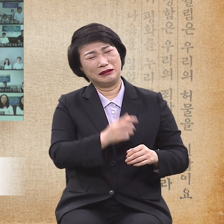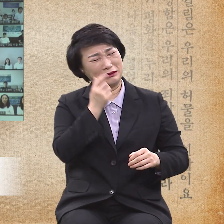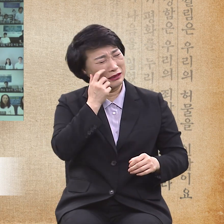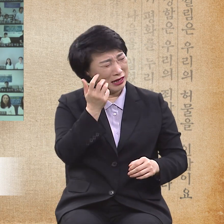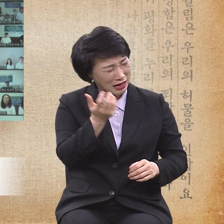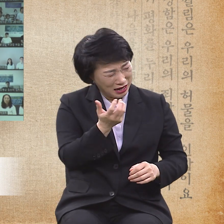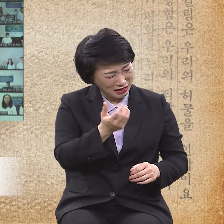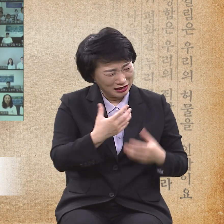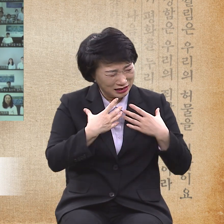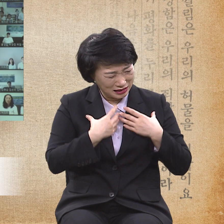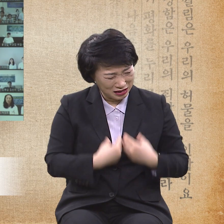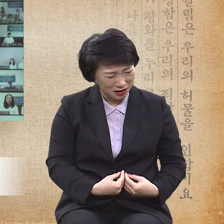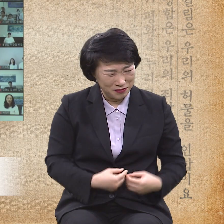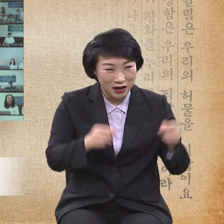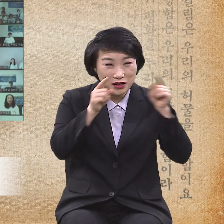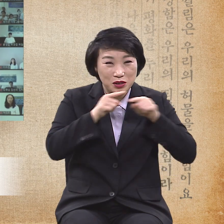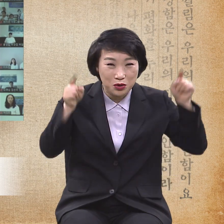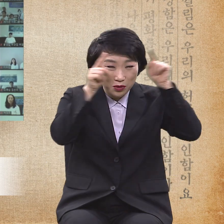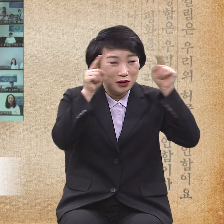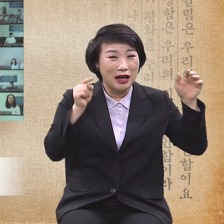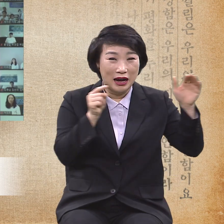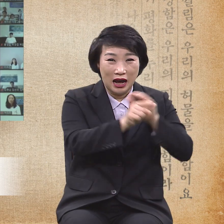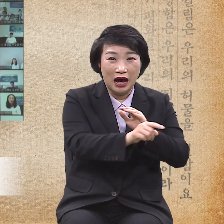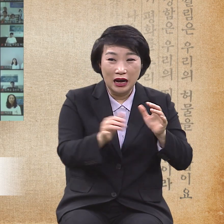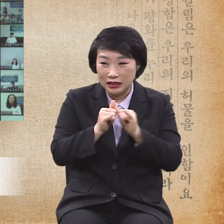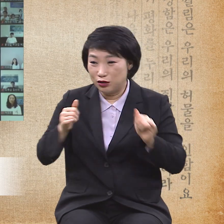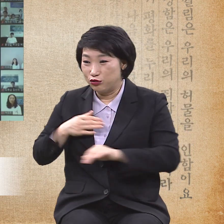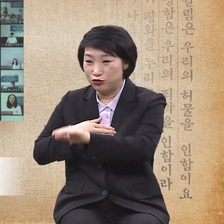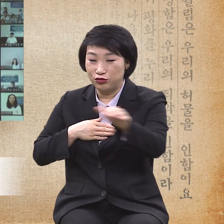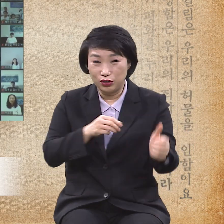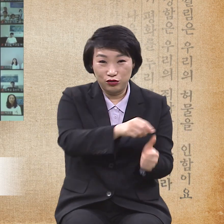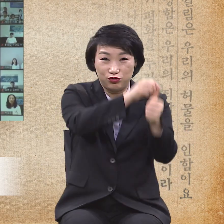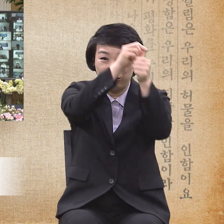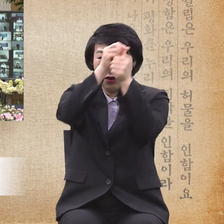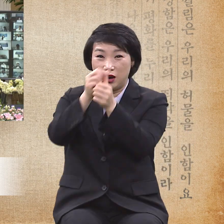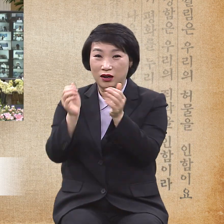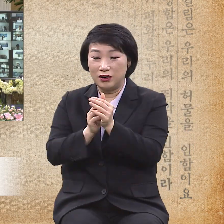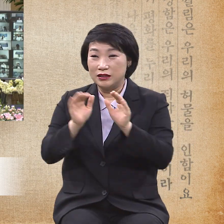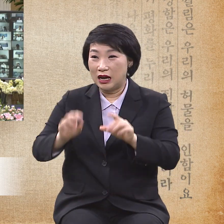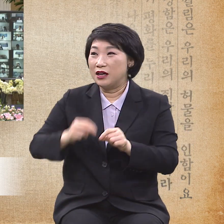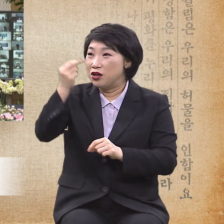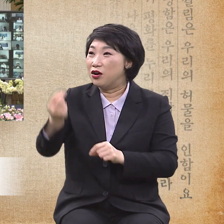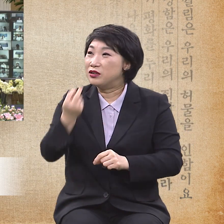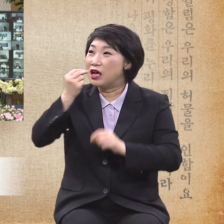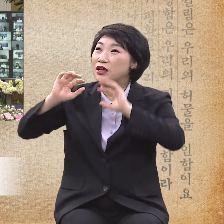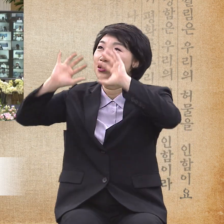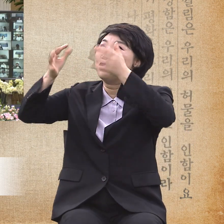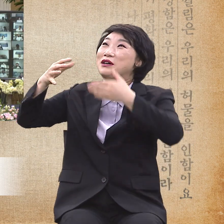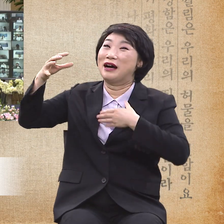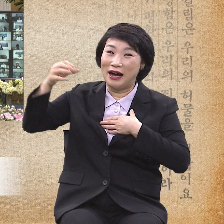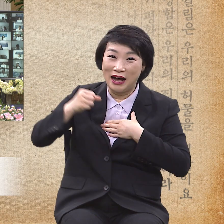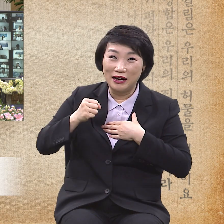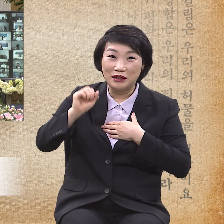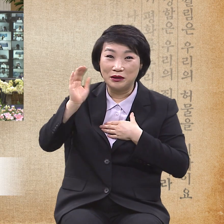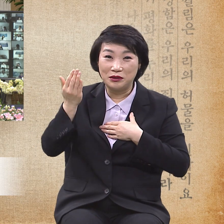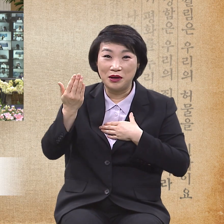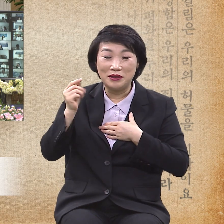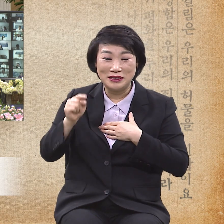적절한 절망적인 지옥에서 인류를 구원해서 영생과 천국을 소유케 하는